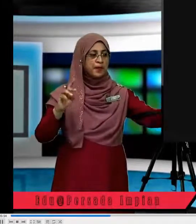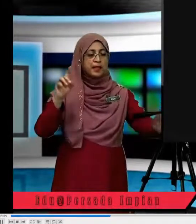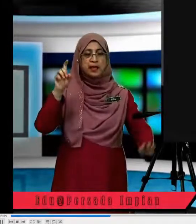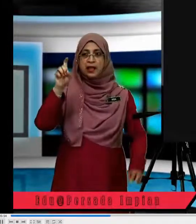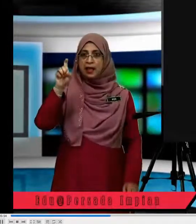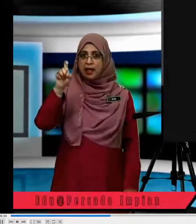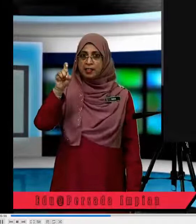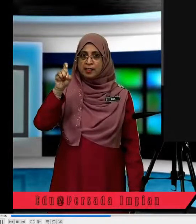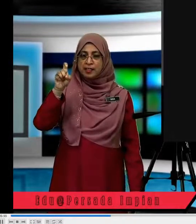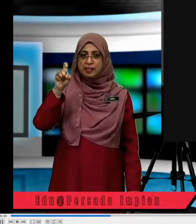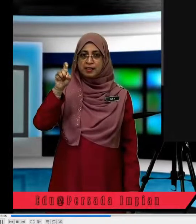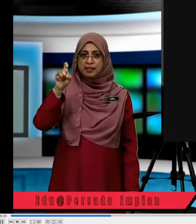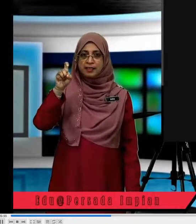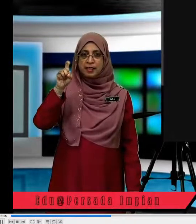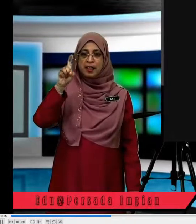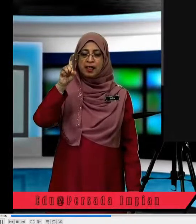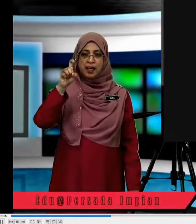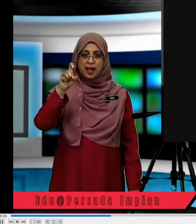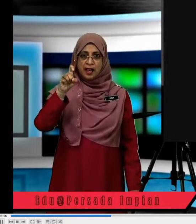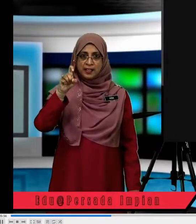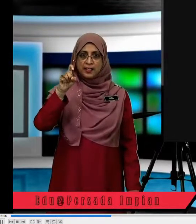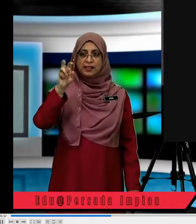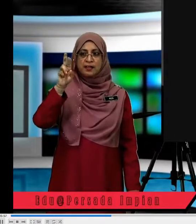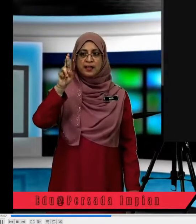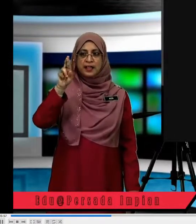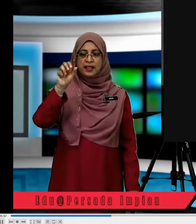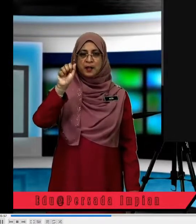Ayo kita X x-ray